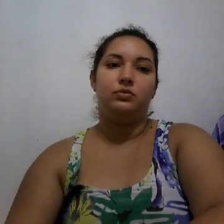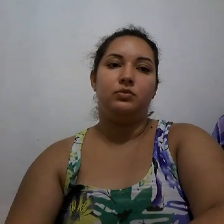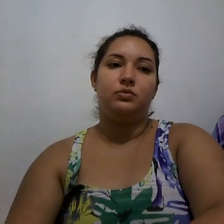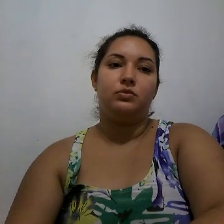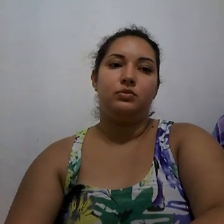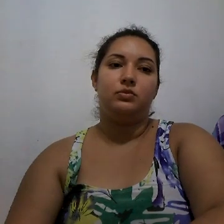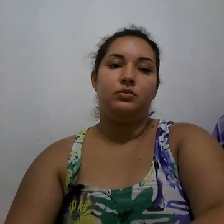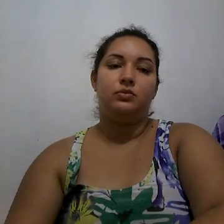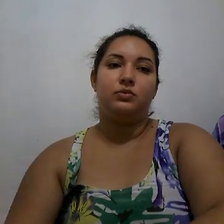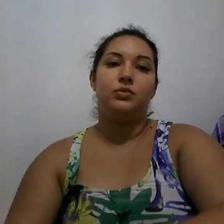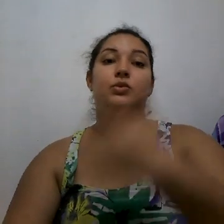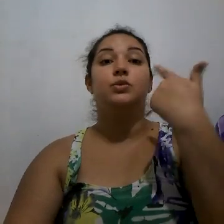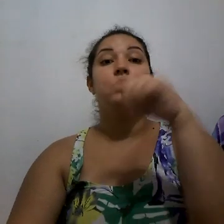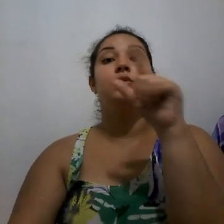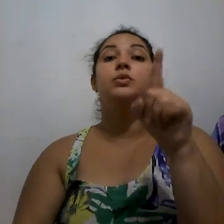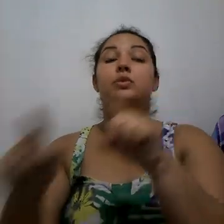Olha, outra coisa, agora esse aqui,